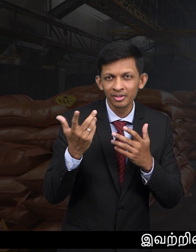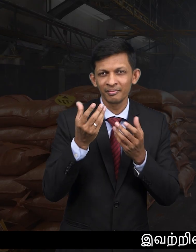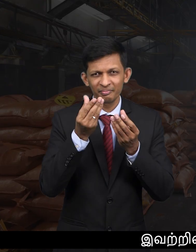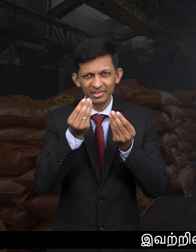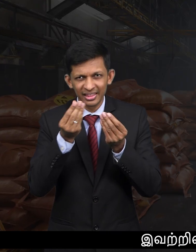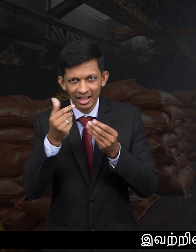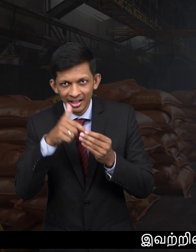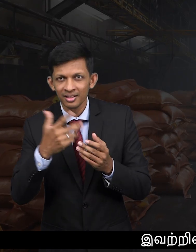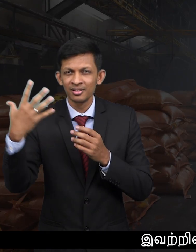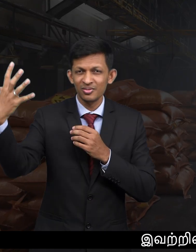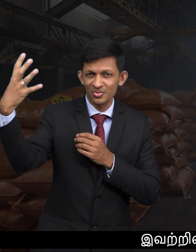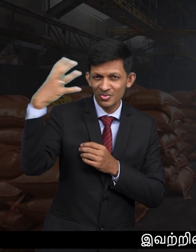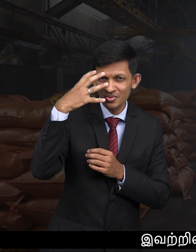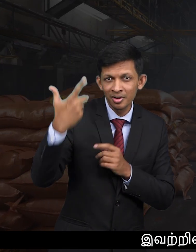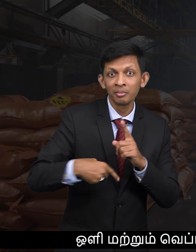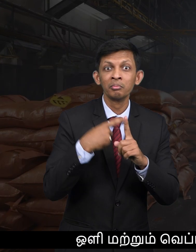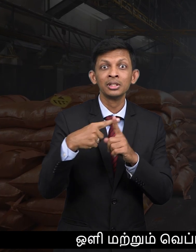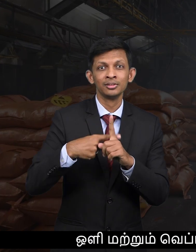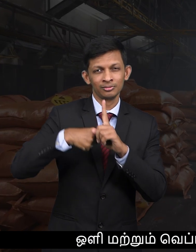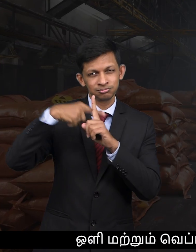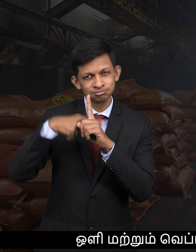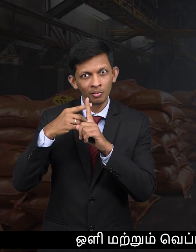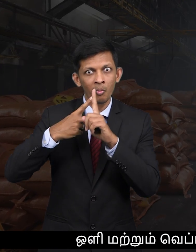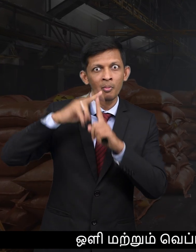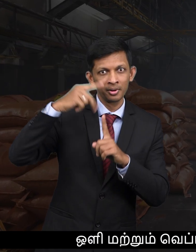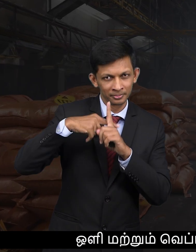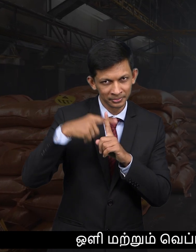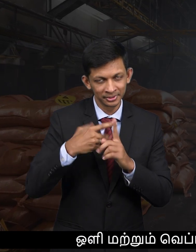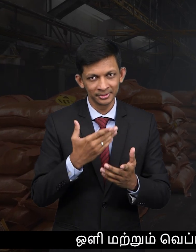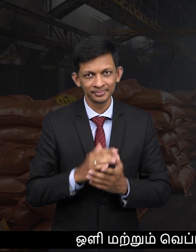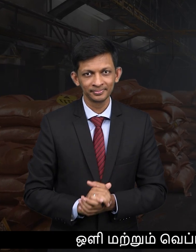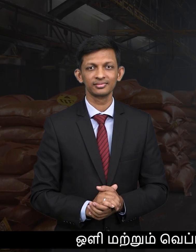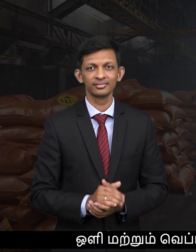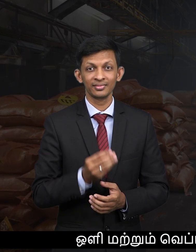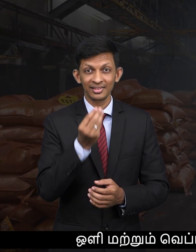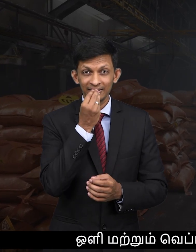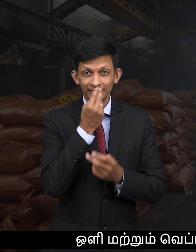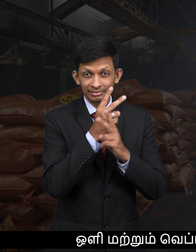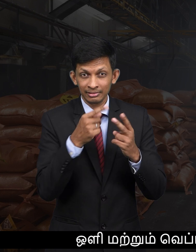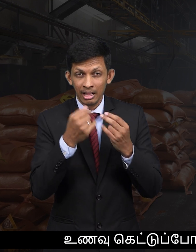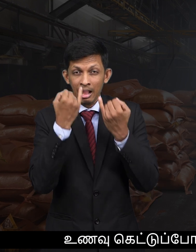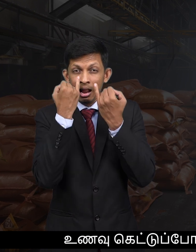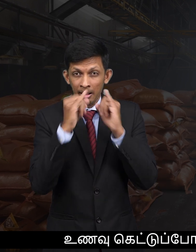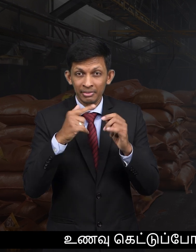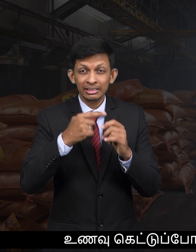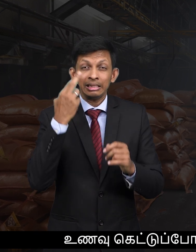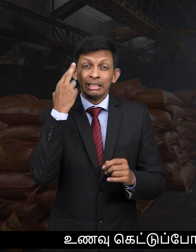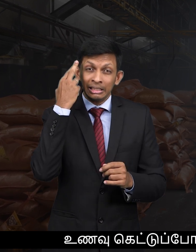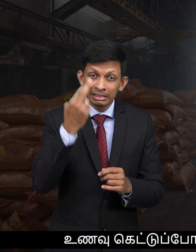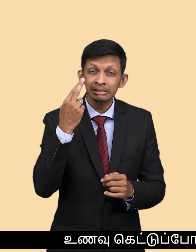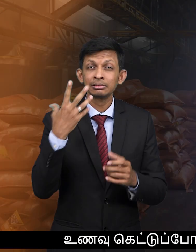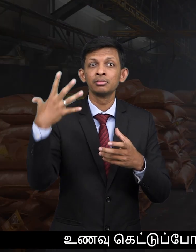இவற்றில் காற்று, ஈரப்பதம், ஒளி மற்றும் வெப்பநிலை ஆகியவற்றை அடங்கும். உணவு